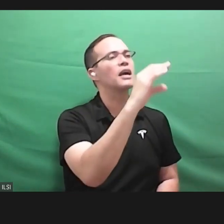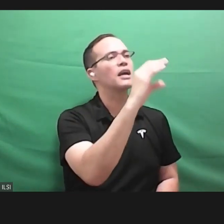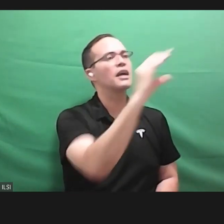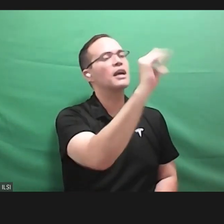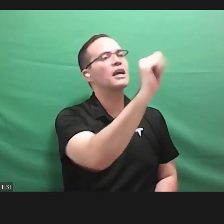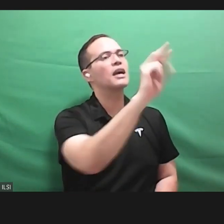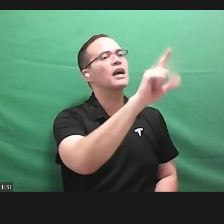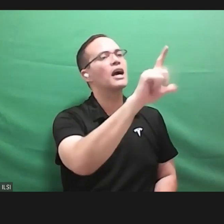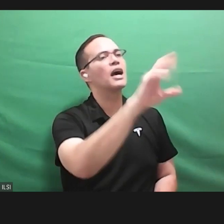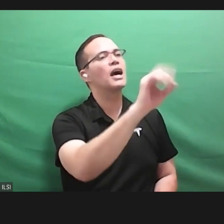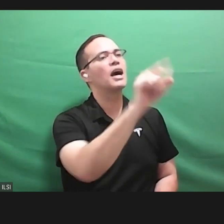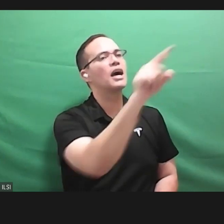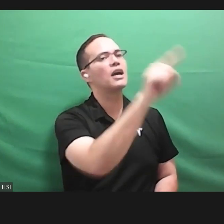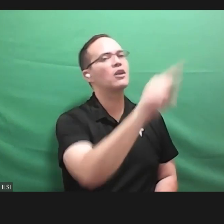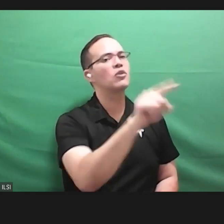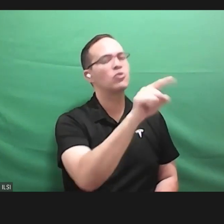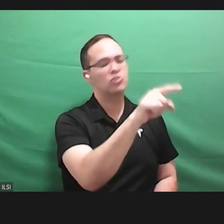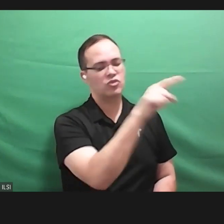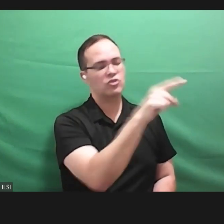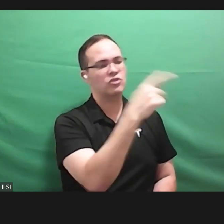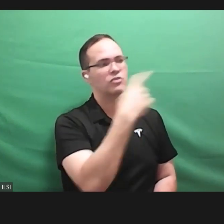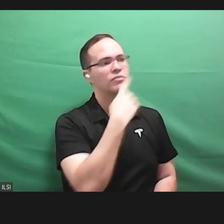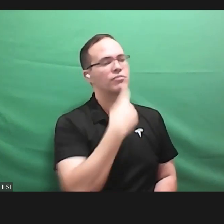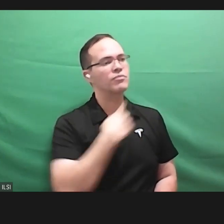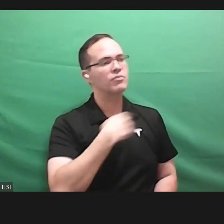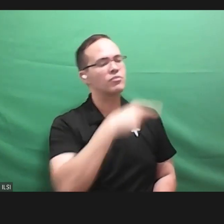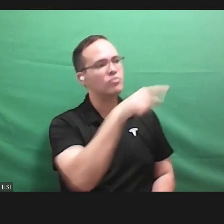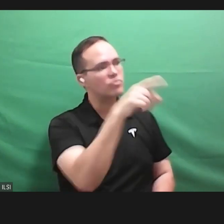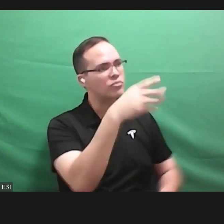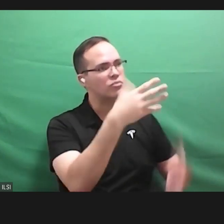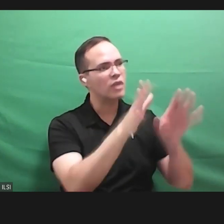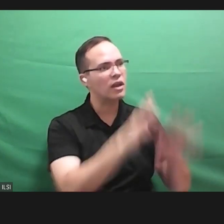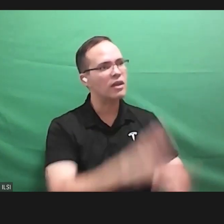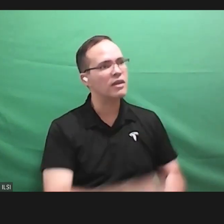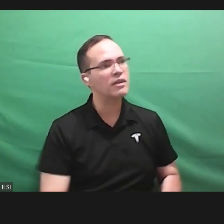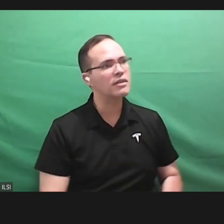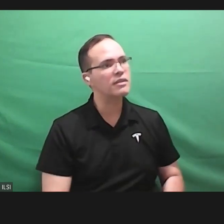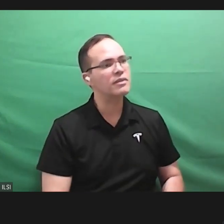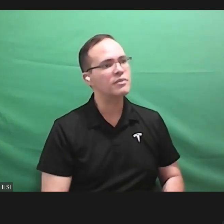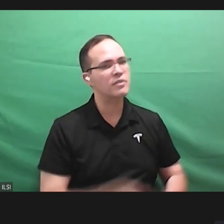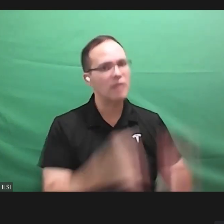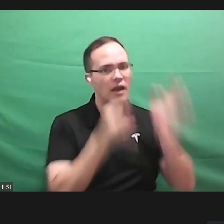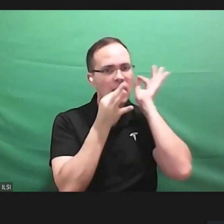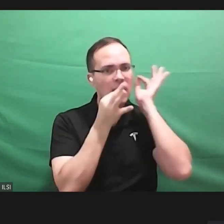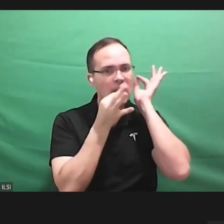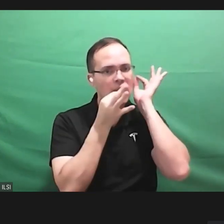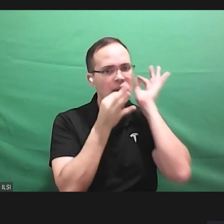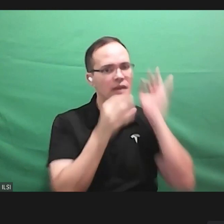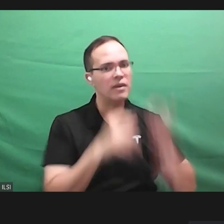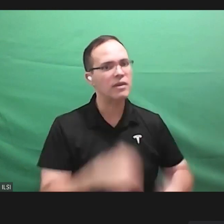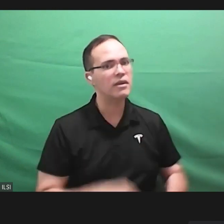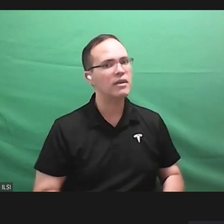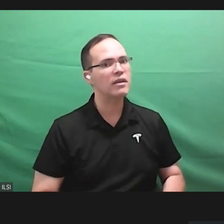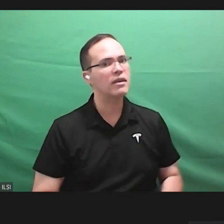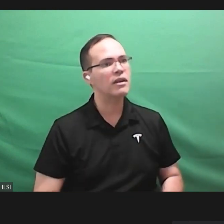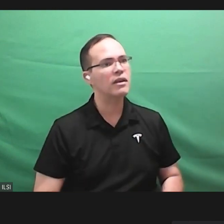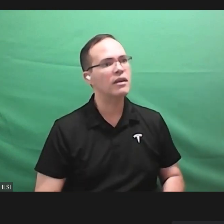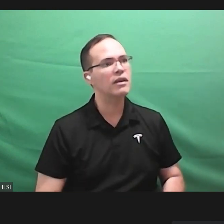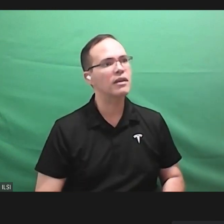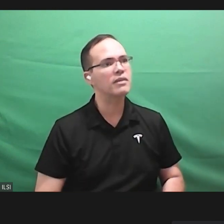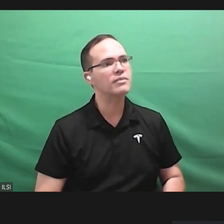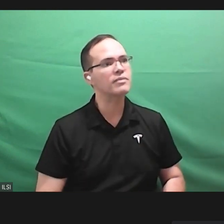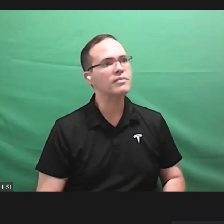Carlos, creo que ya te habilitaron el micrófono, no sé si estás con audio disponible.